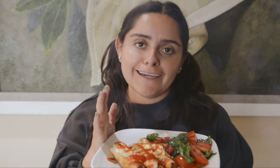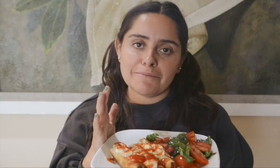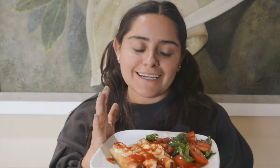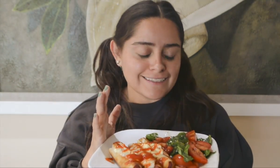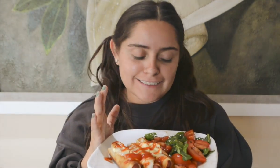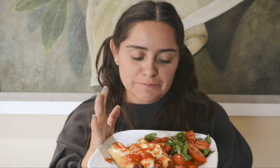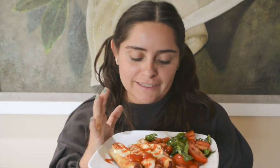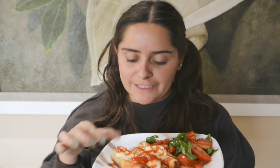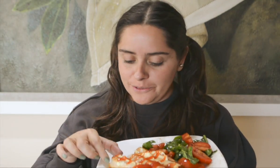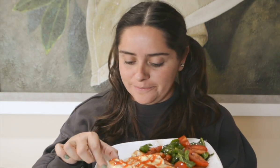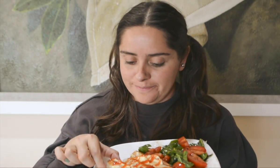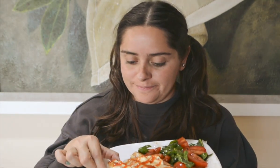me encanta este platillo.